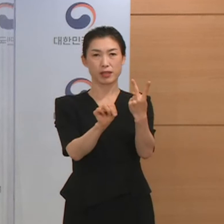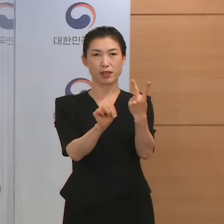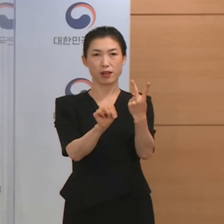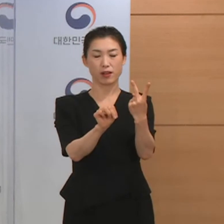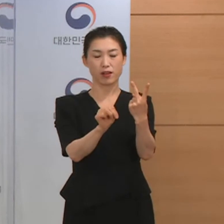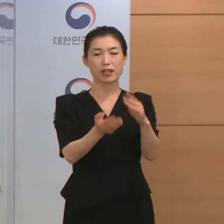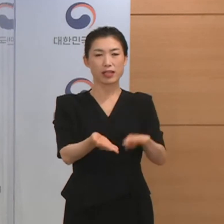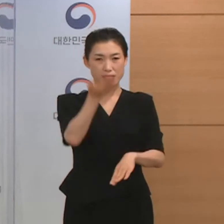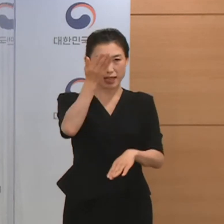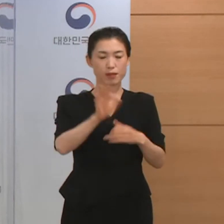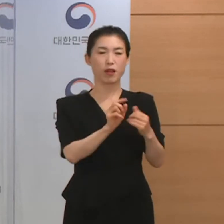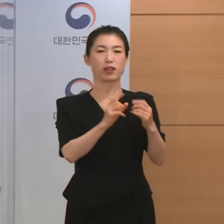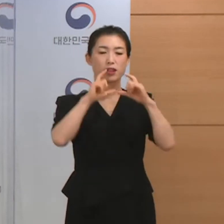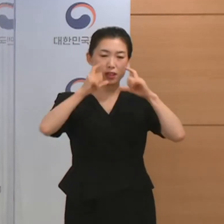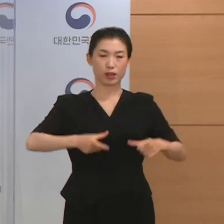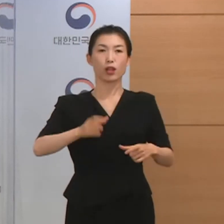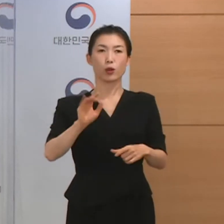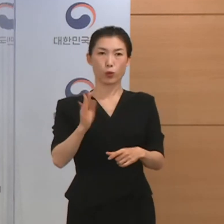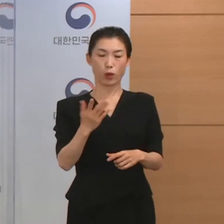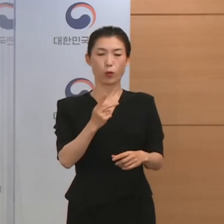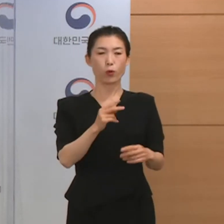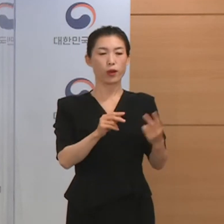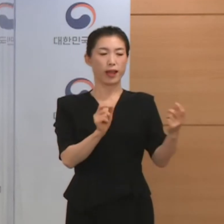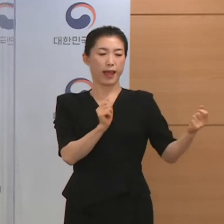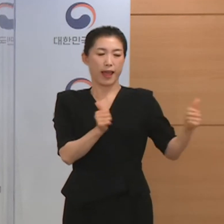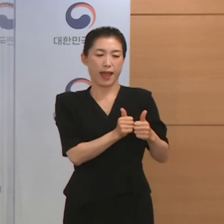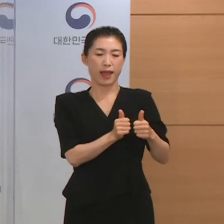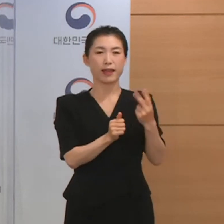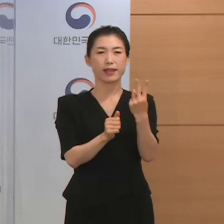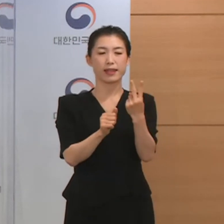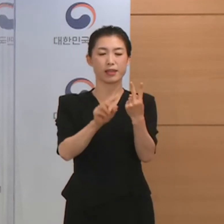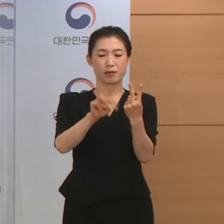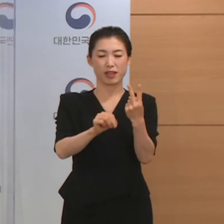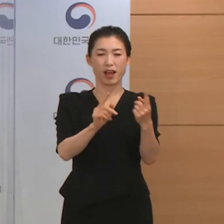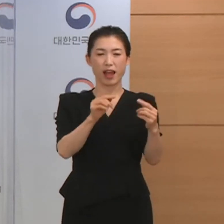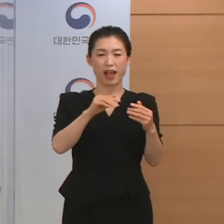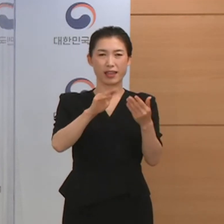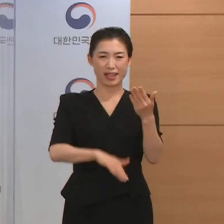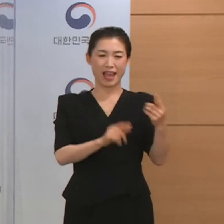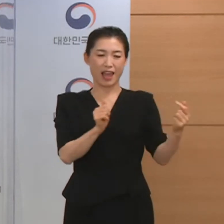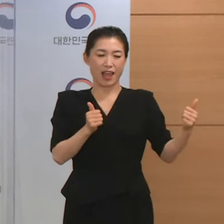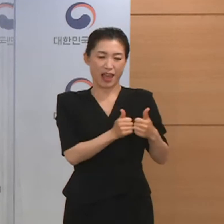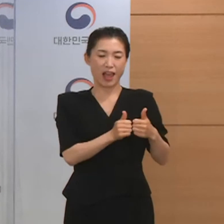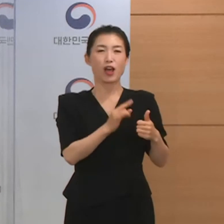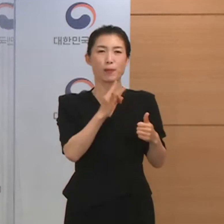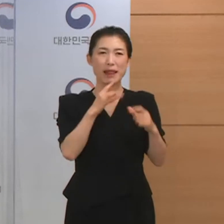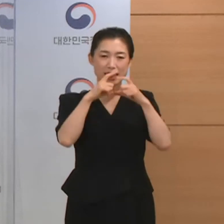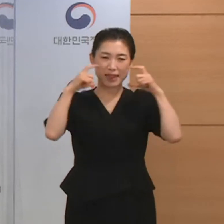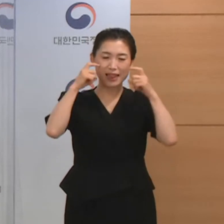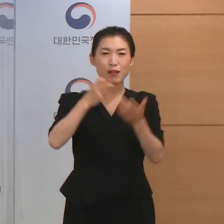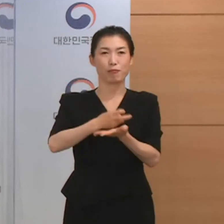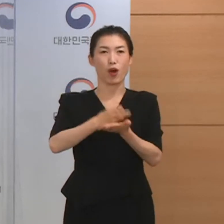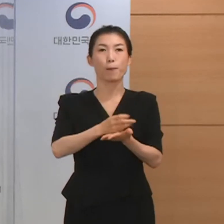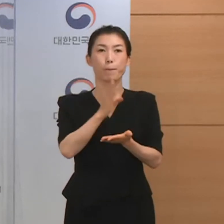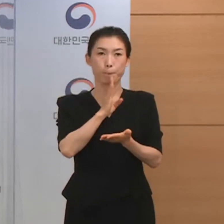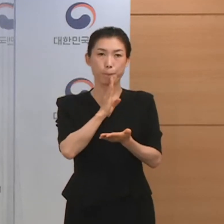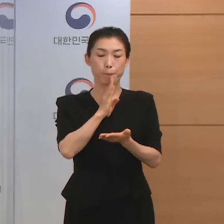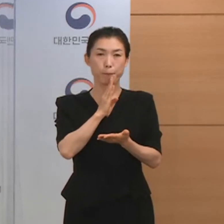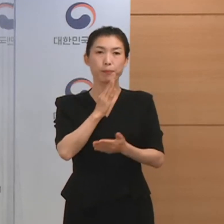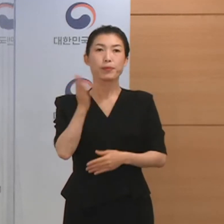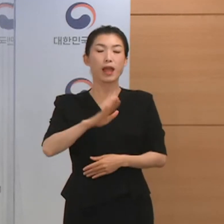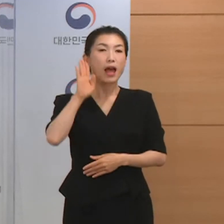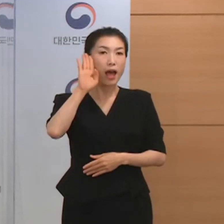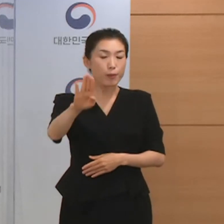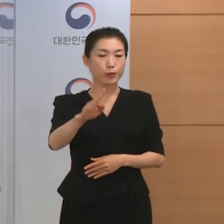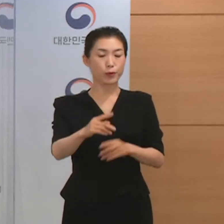경우에 대해서만 야외에서의 마스크 착용을 의무화하고 있었습니다. 하지만 예방접종 1차 접종을